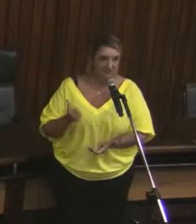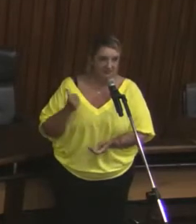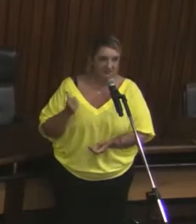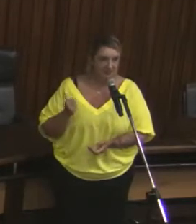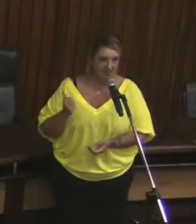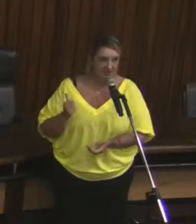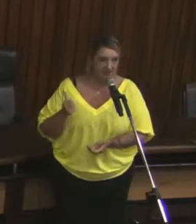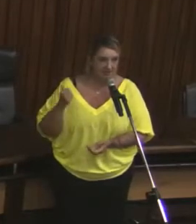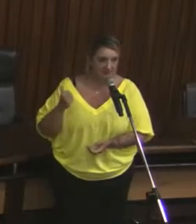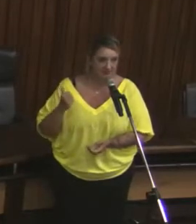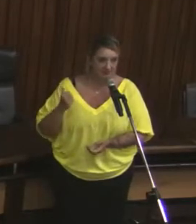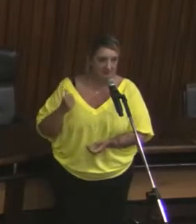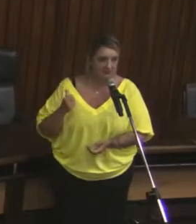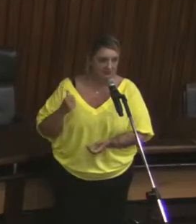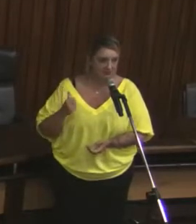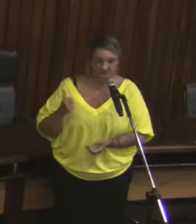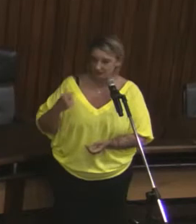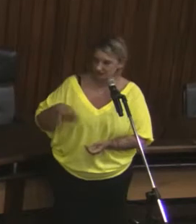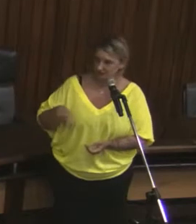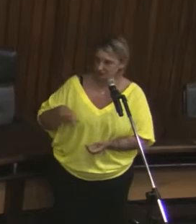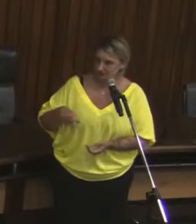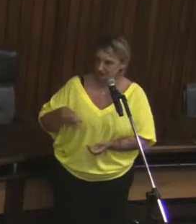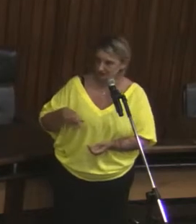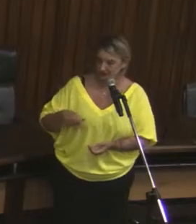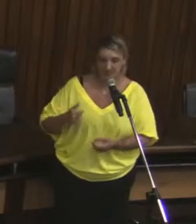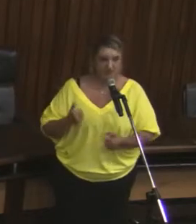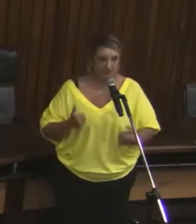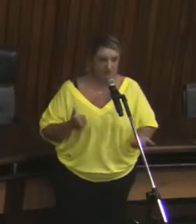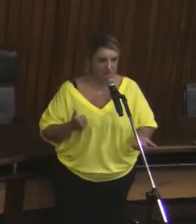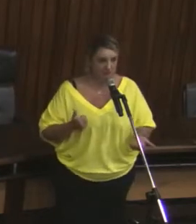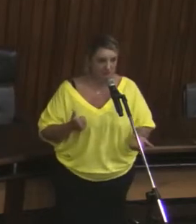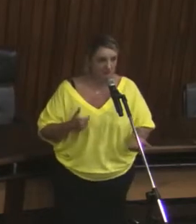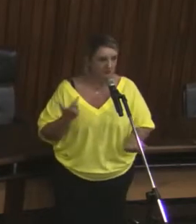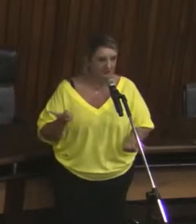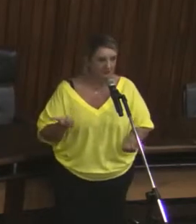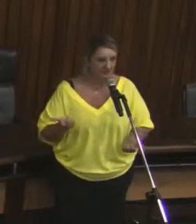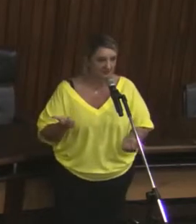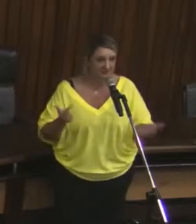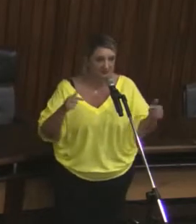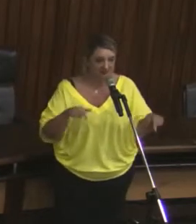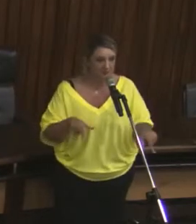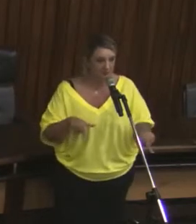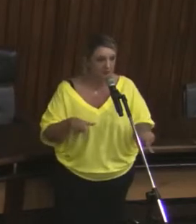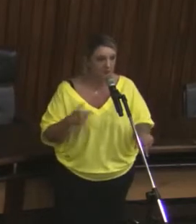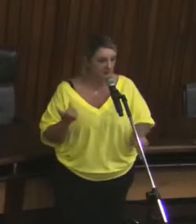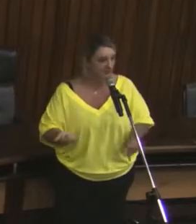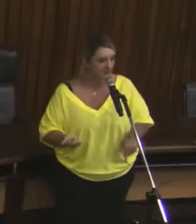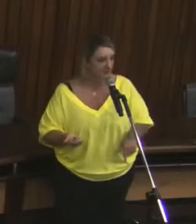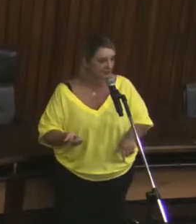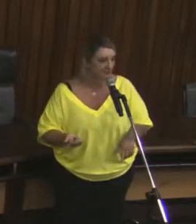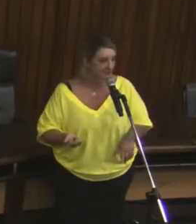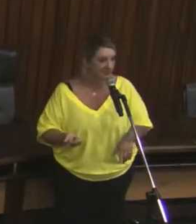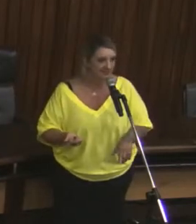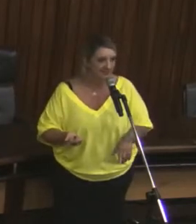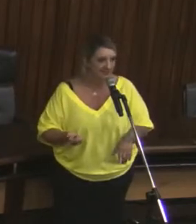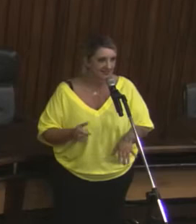teve casos na outra turma de surdos oralizados que vieram para o curso aprender a língua de sinais.